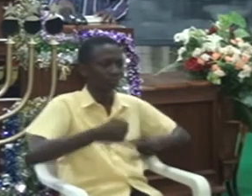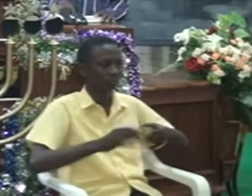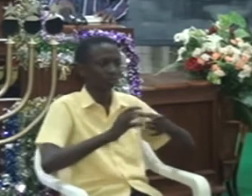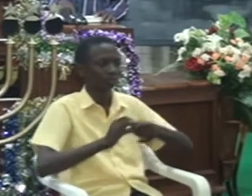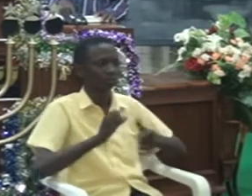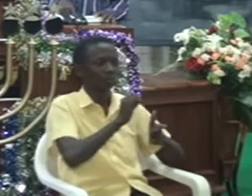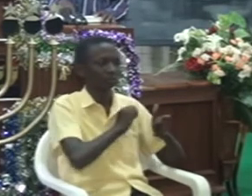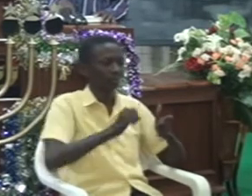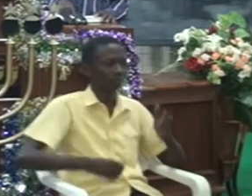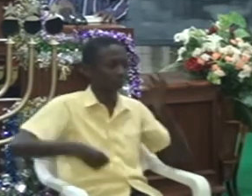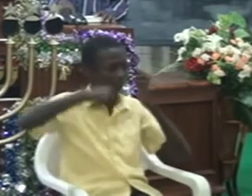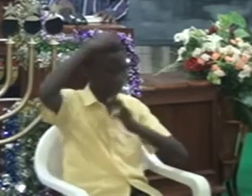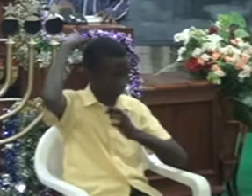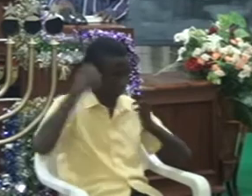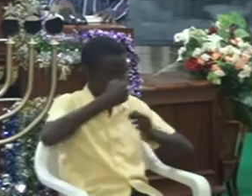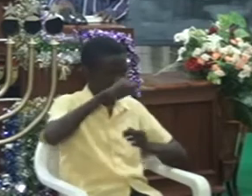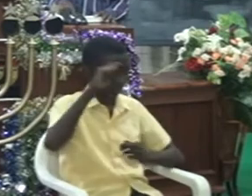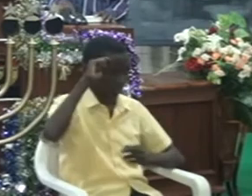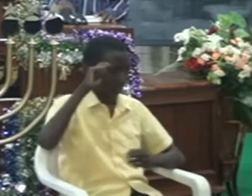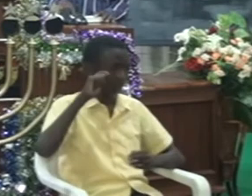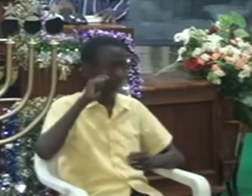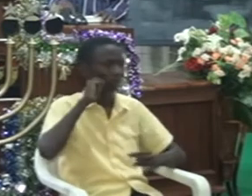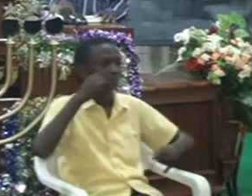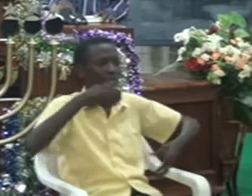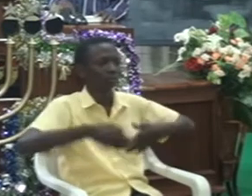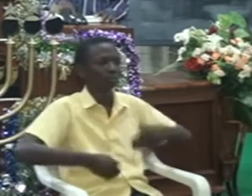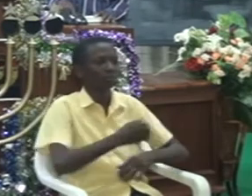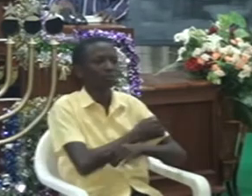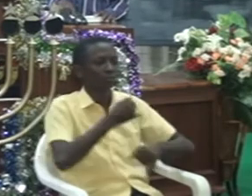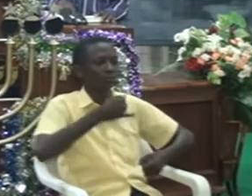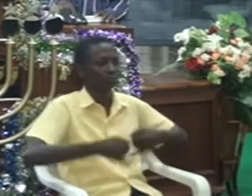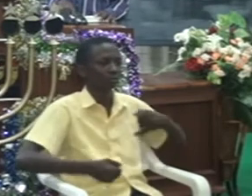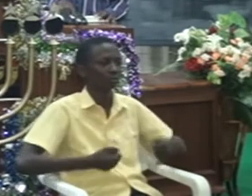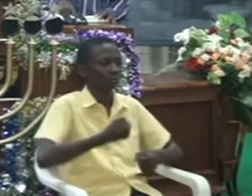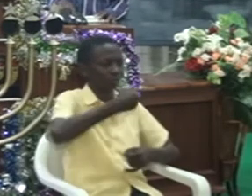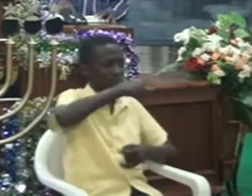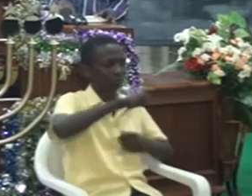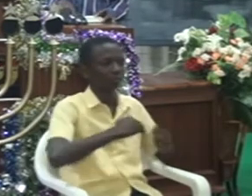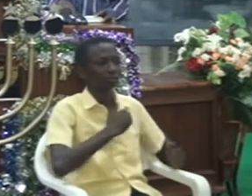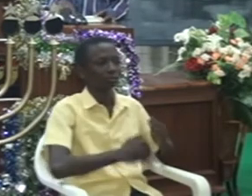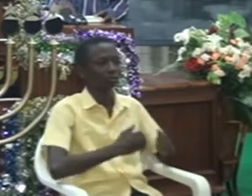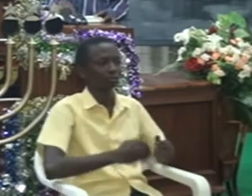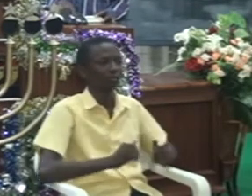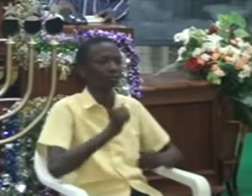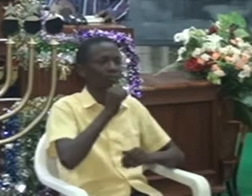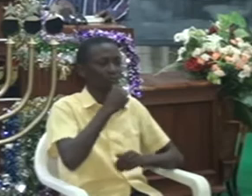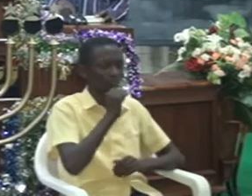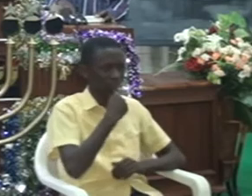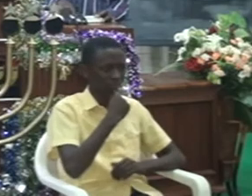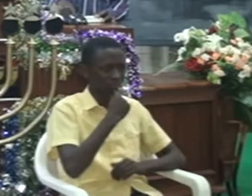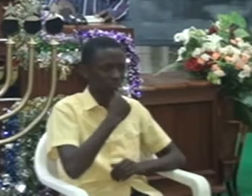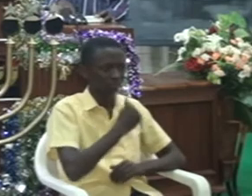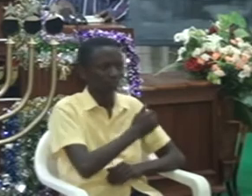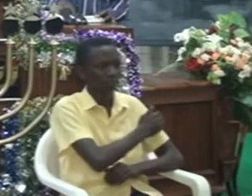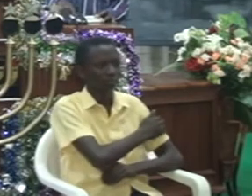tête. L'allégresse et la joie s'approcheront. La douleur